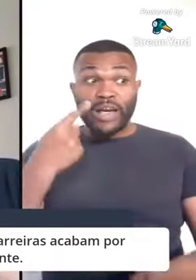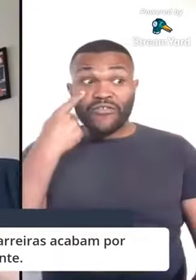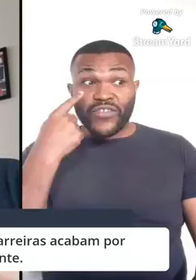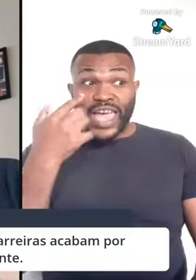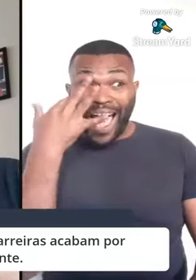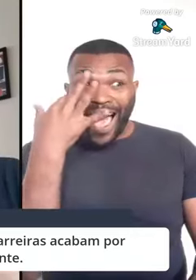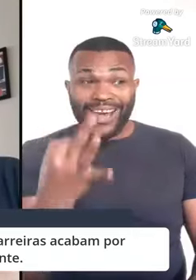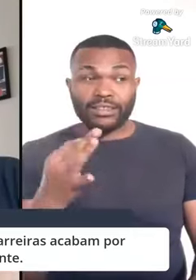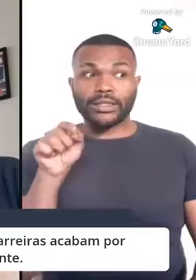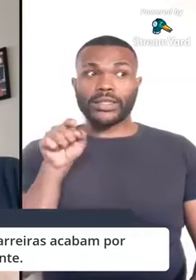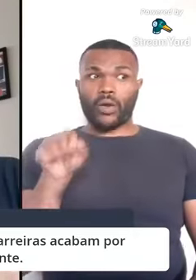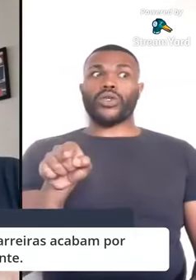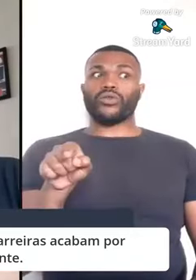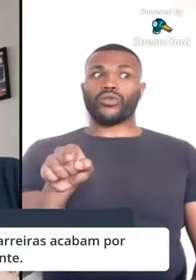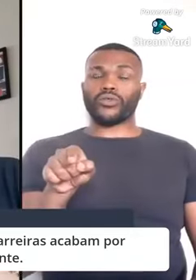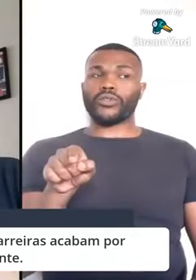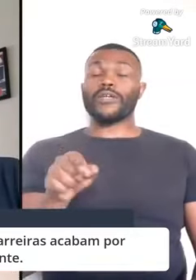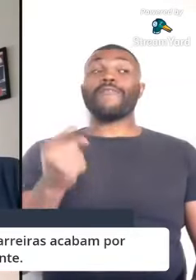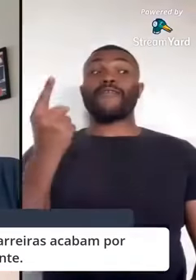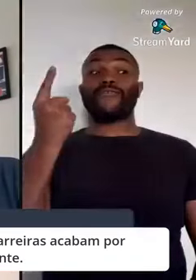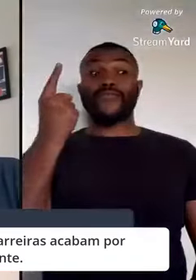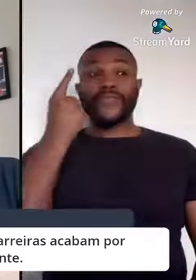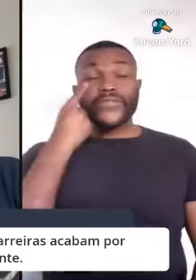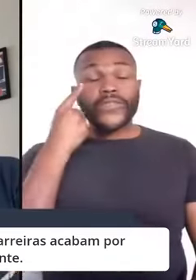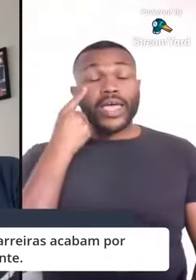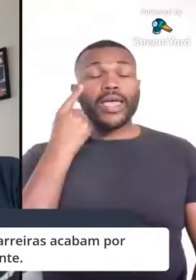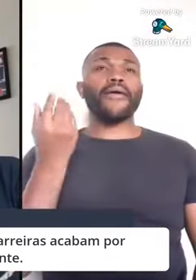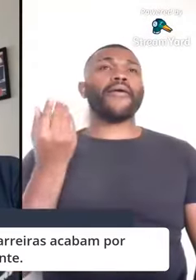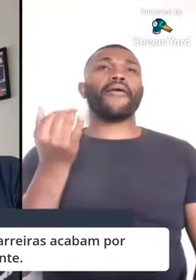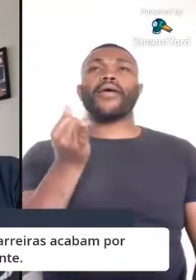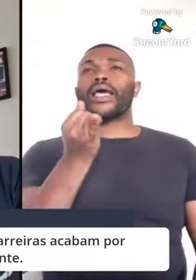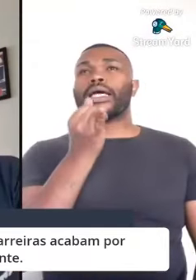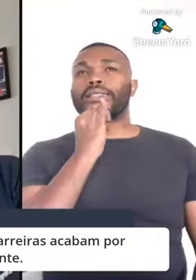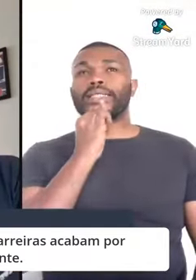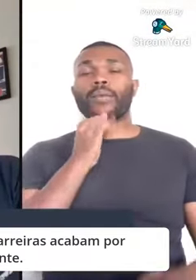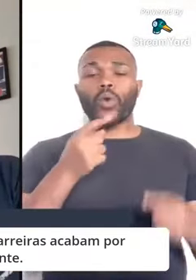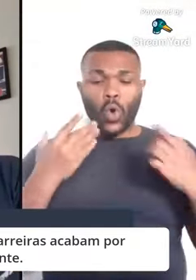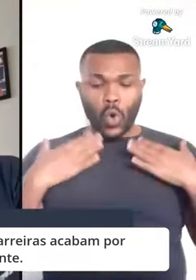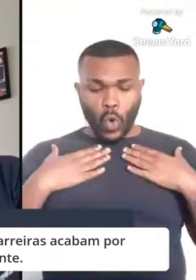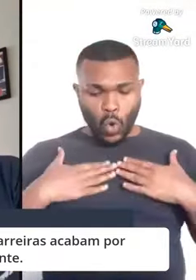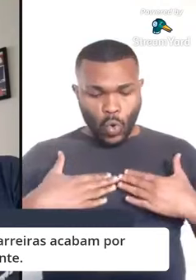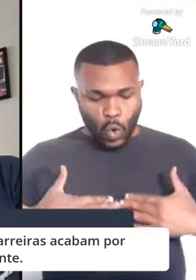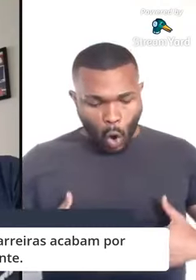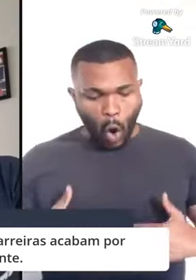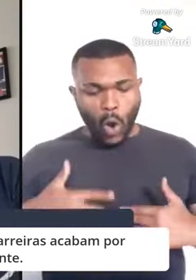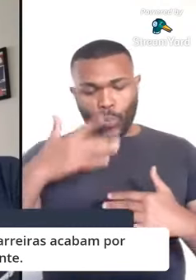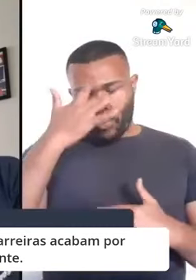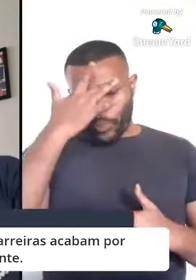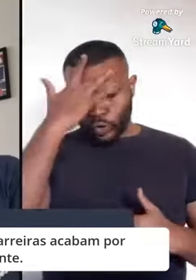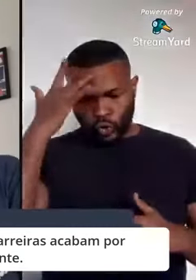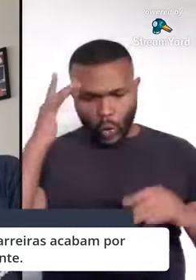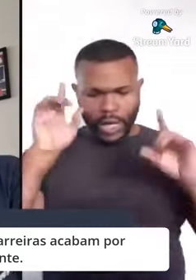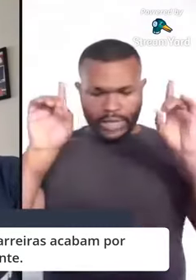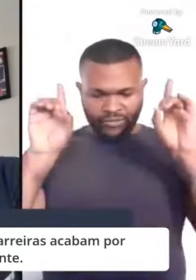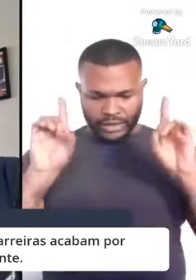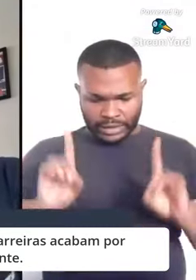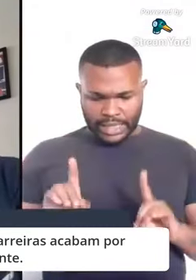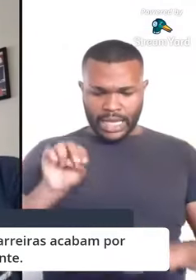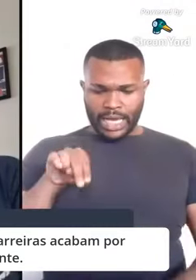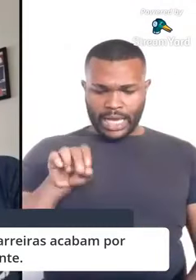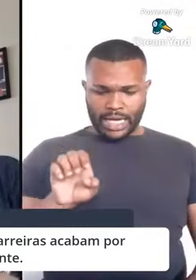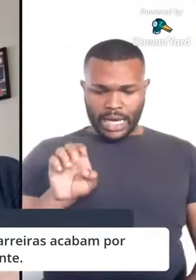qual vai ser o resultado num corpo que tem uma deficiência neurológica, que tem uma